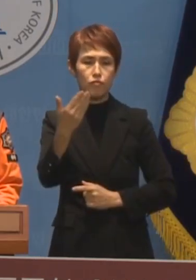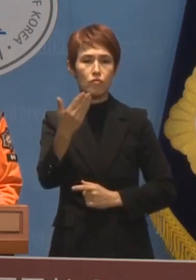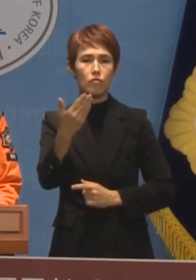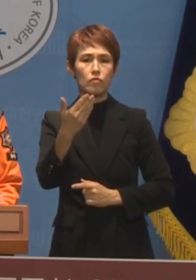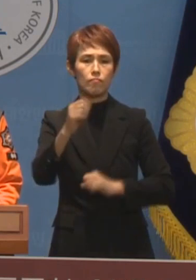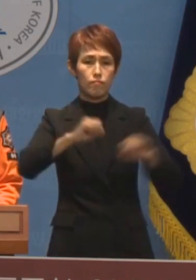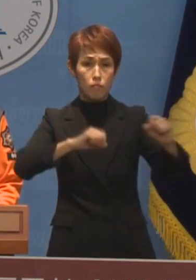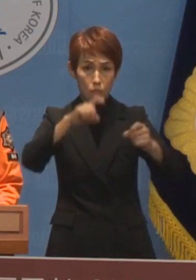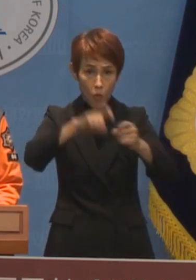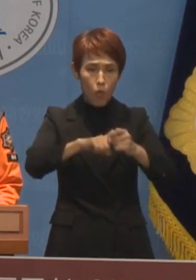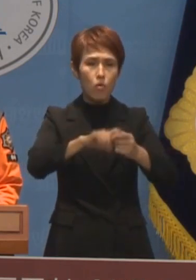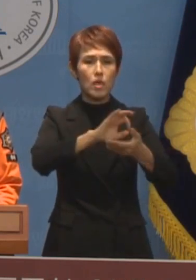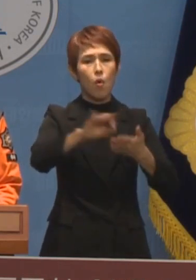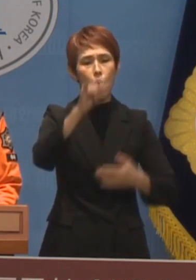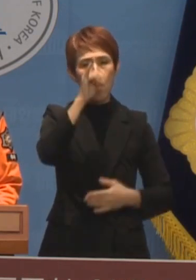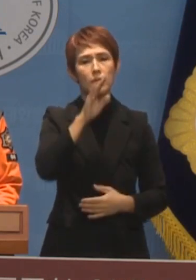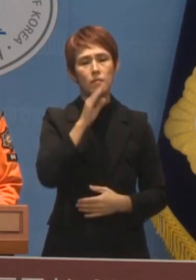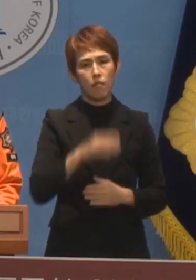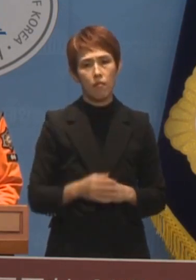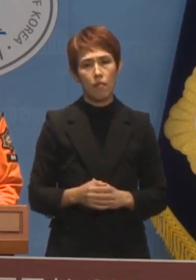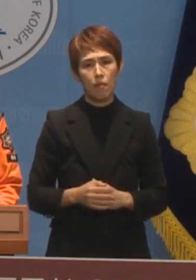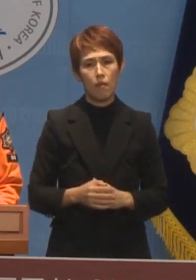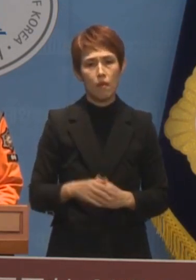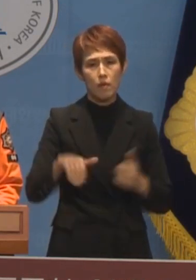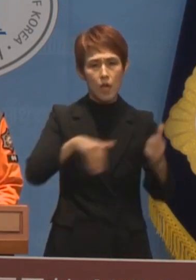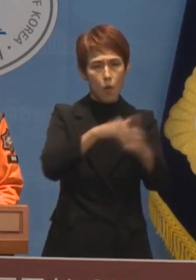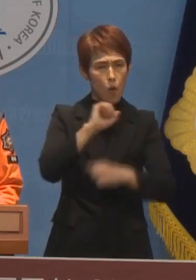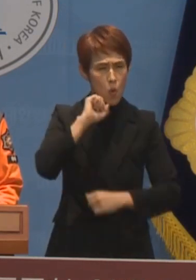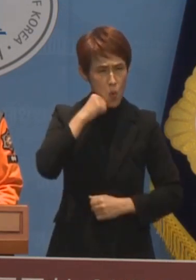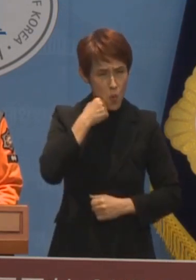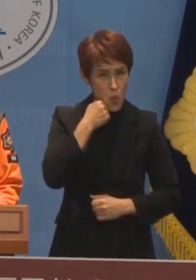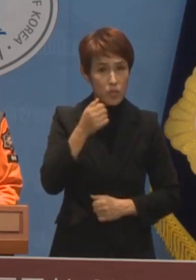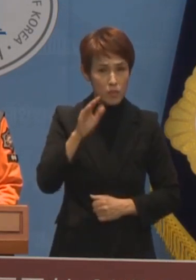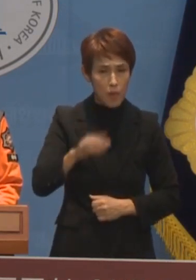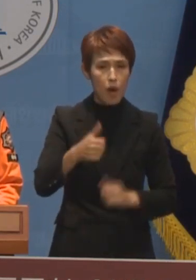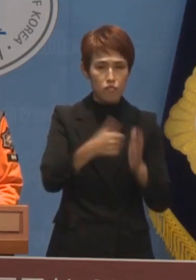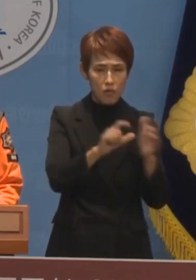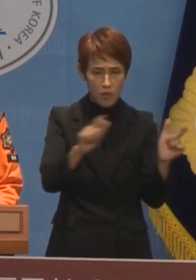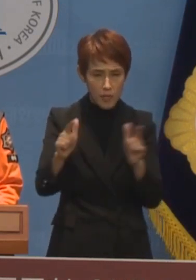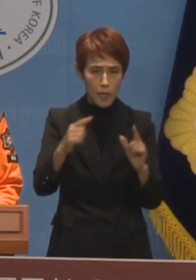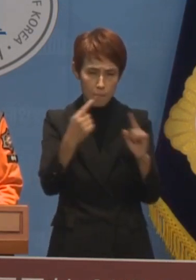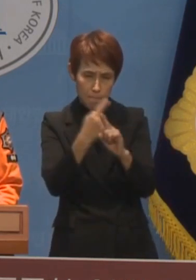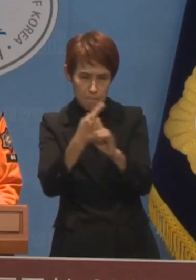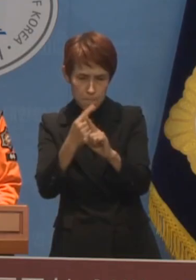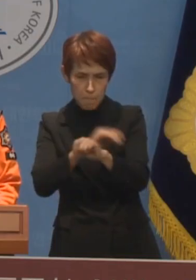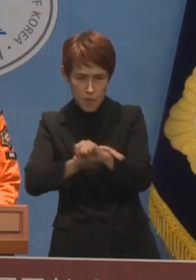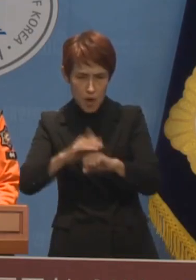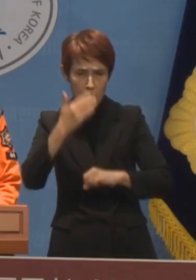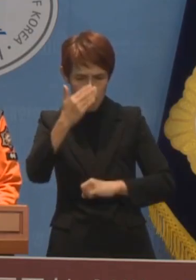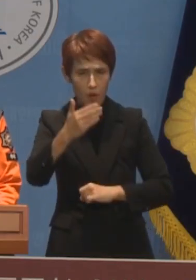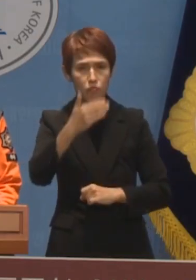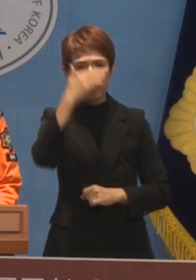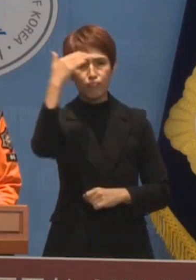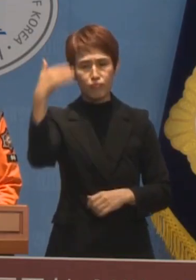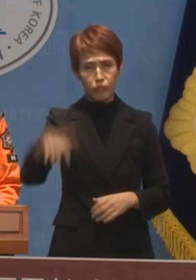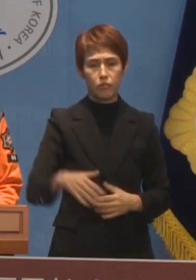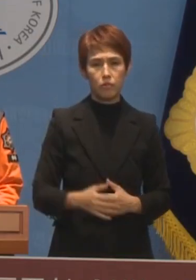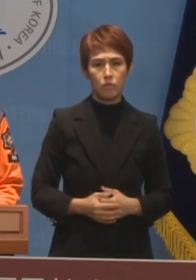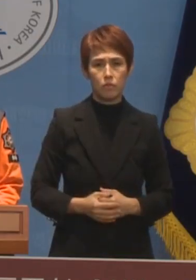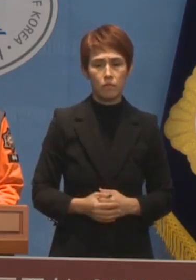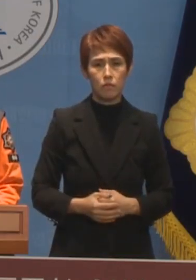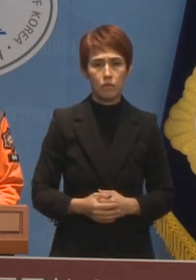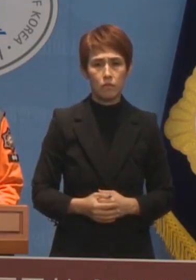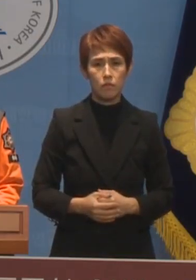기여해왔습니다. 열악했던 소방현장의 인력 운영과 장비 수준을 점차 개선할 수 있었습니다. 그